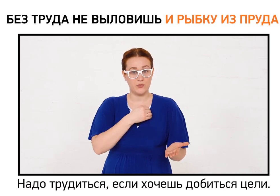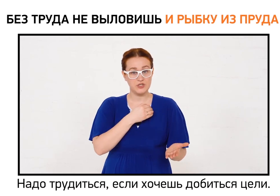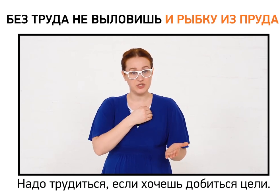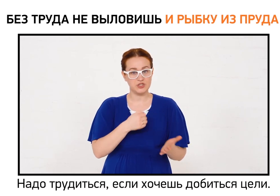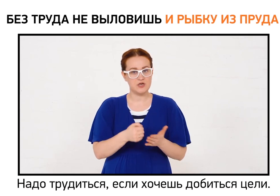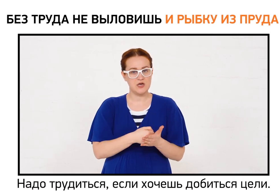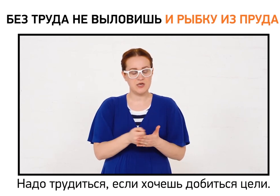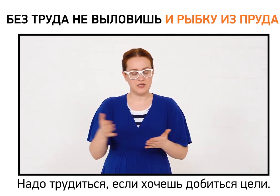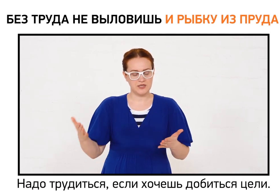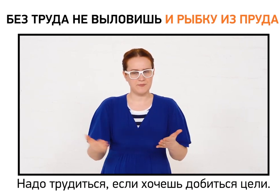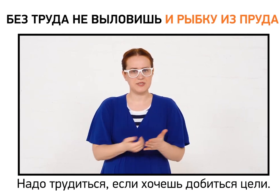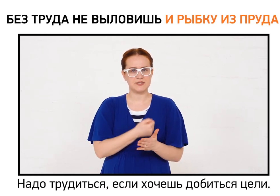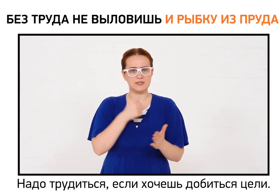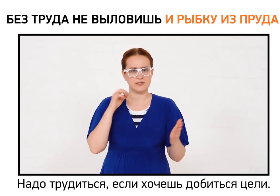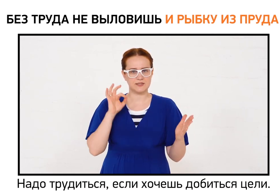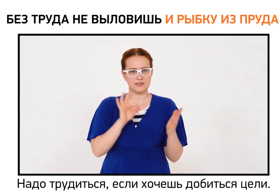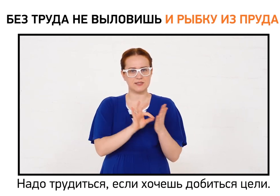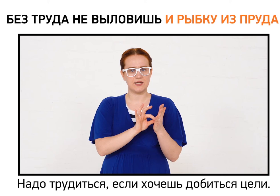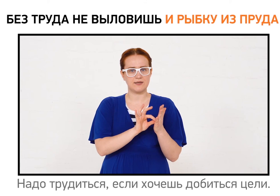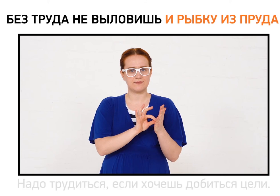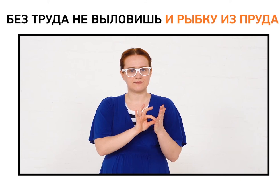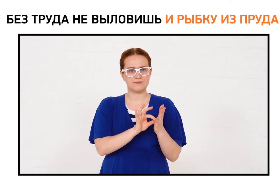если хочешь добиться цели.